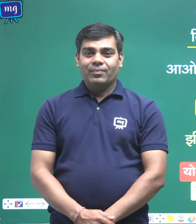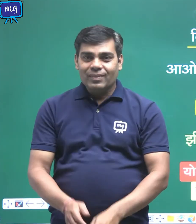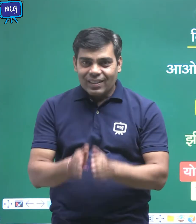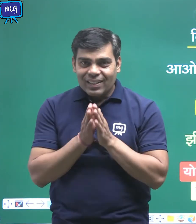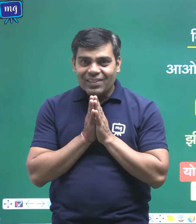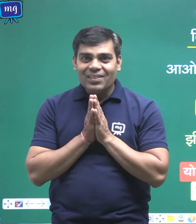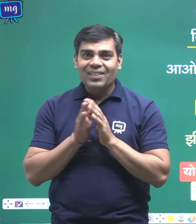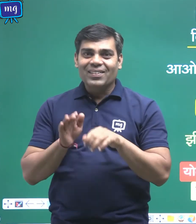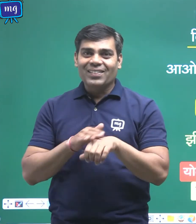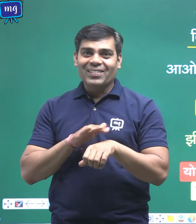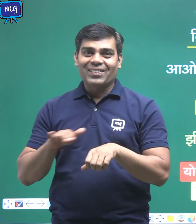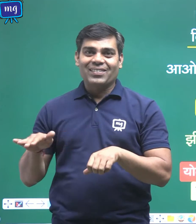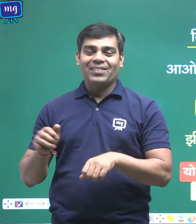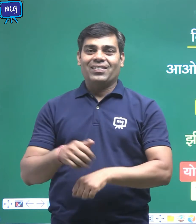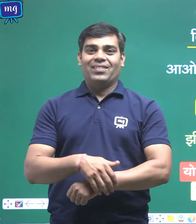नमस्ते प्यारे बच्चों।